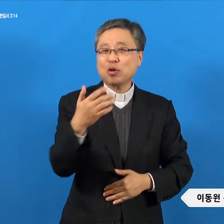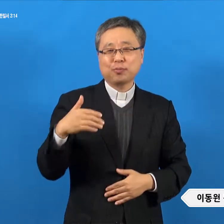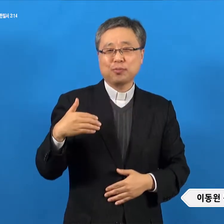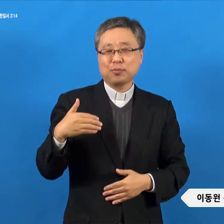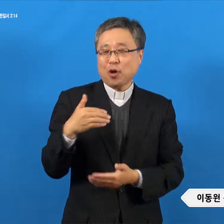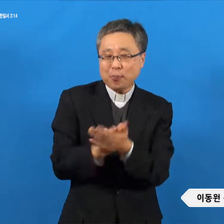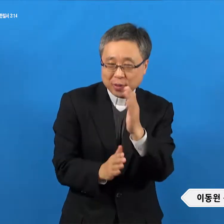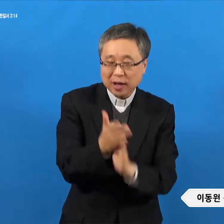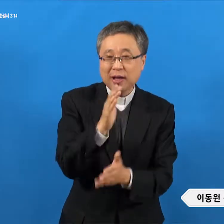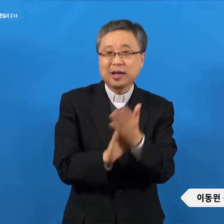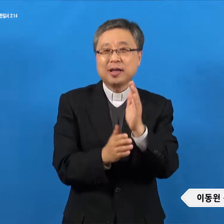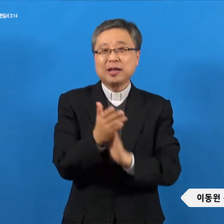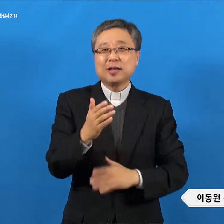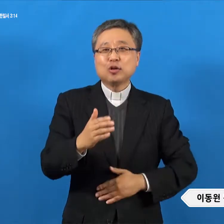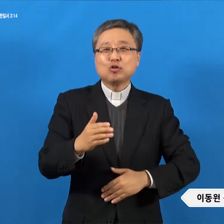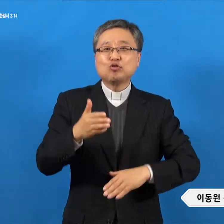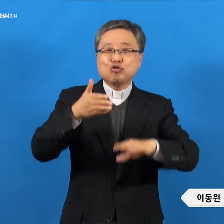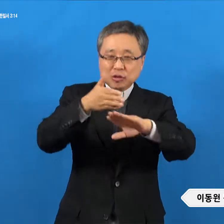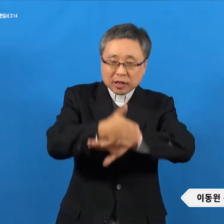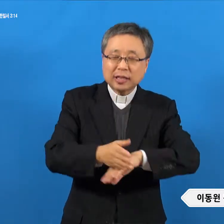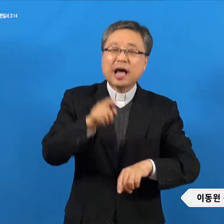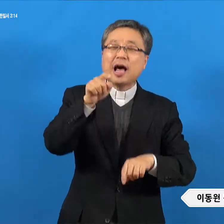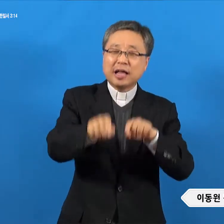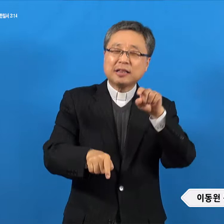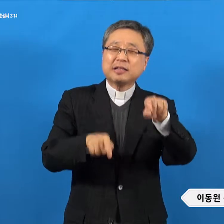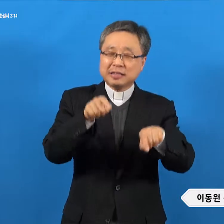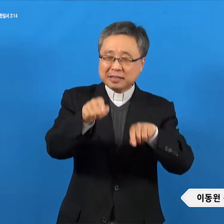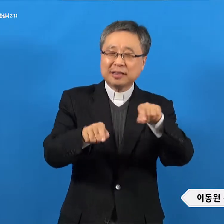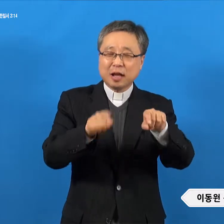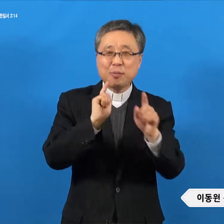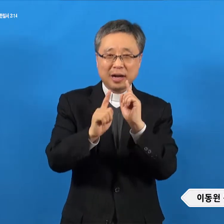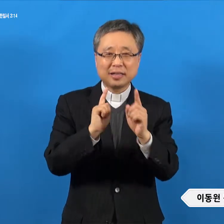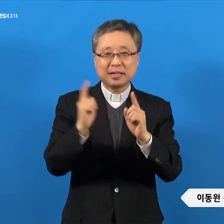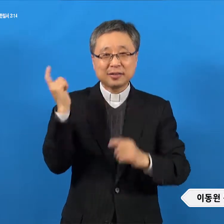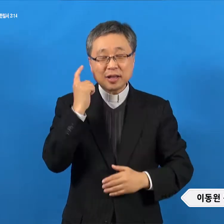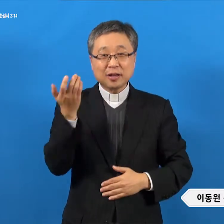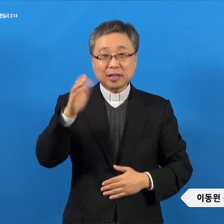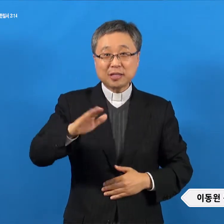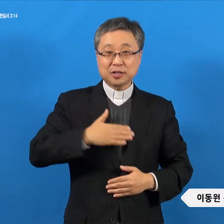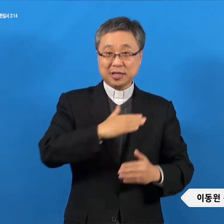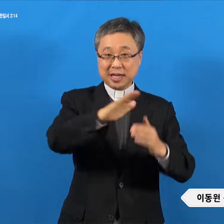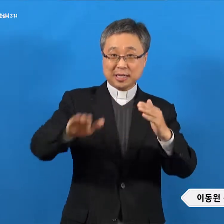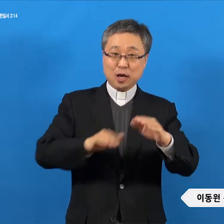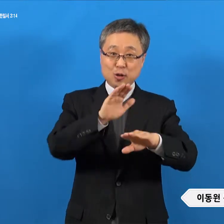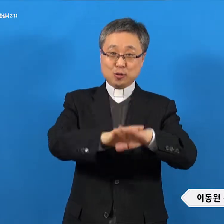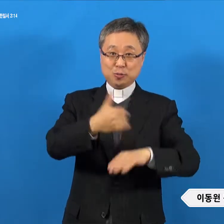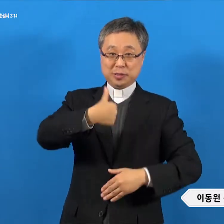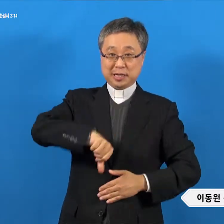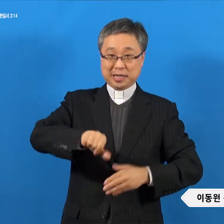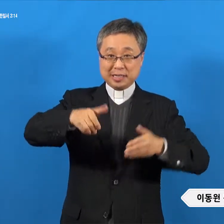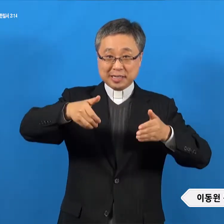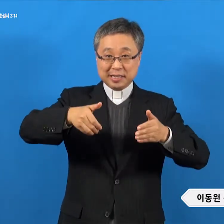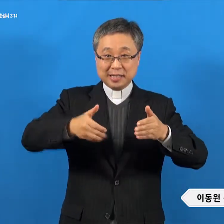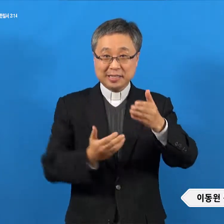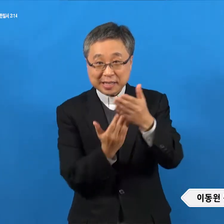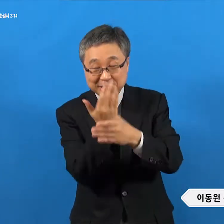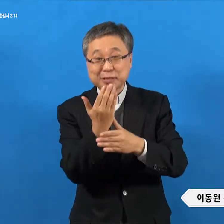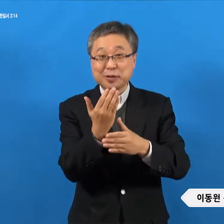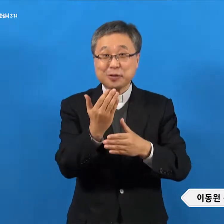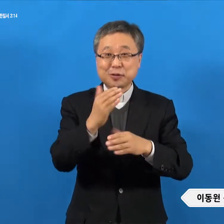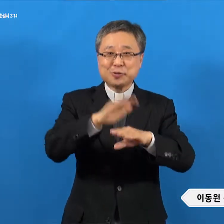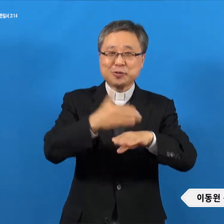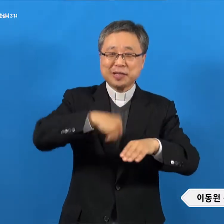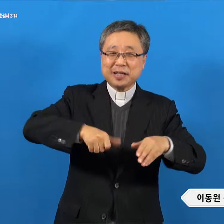뒤늦게 이렇게 철이 나왔고 이렇게 다 걸었다고 그래요. 근데 저희 가정에 손자가 생겼잖아요. 손자가